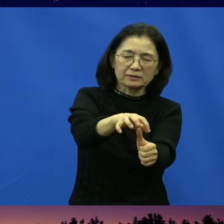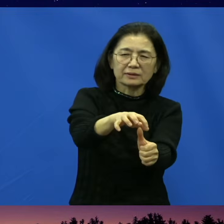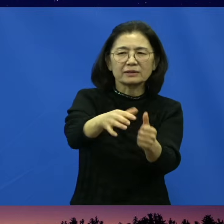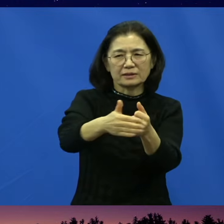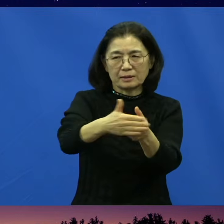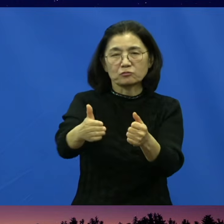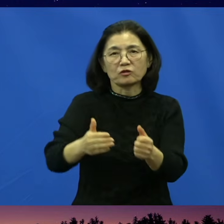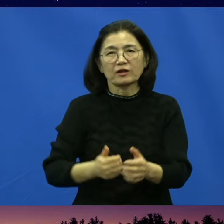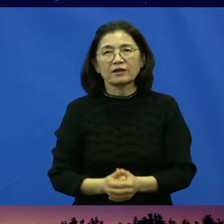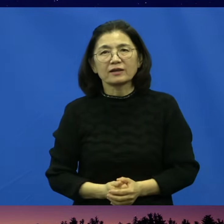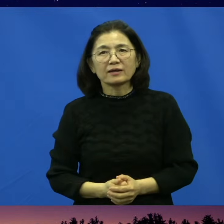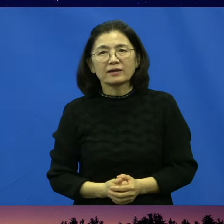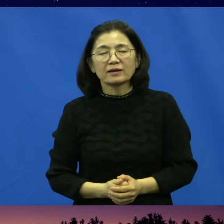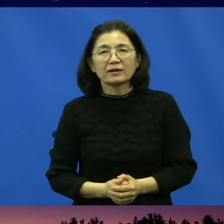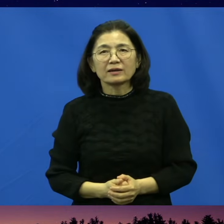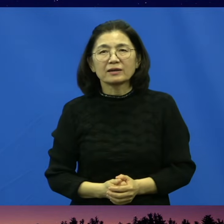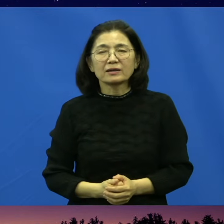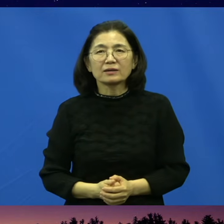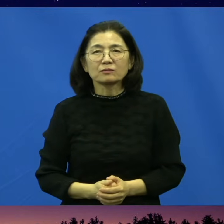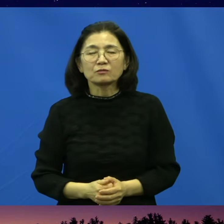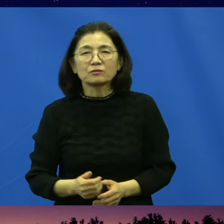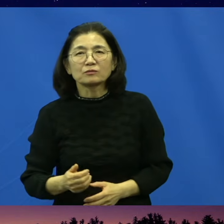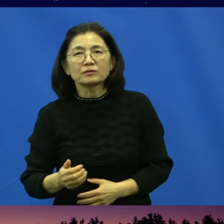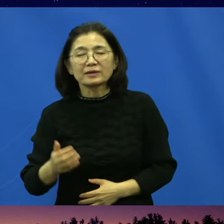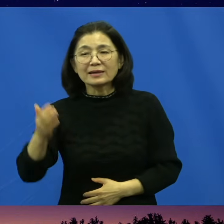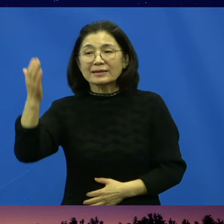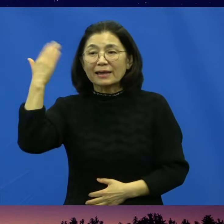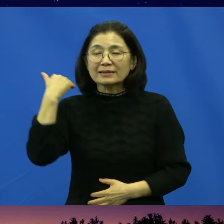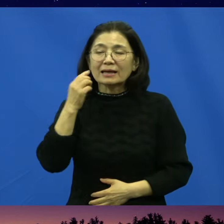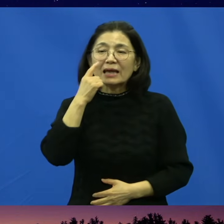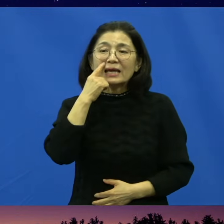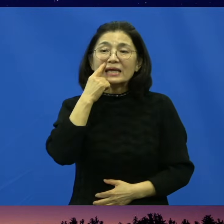시장 통해서 대한독립 만세를 외치는 것과 같은 것입니다.